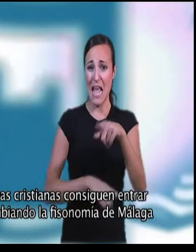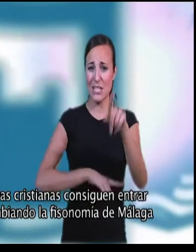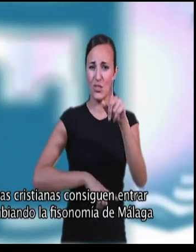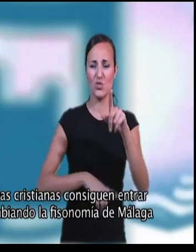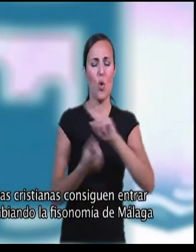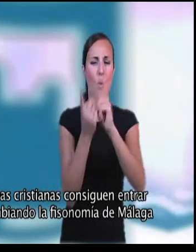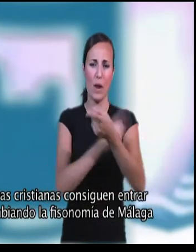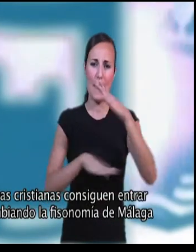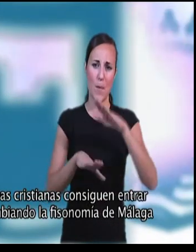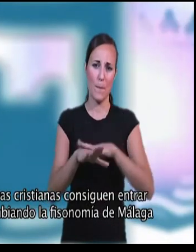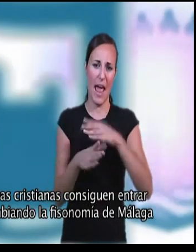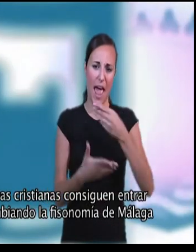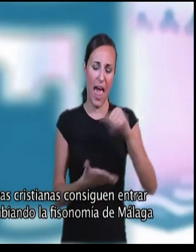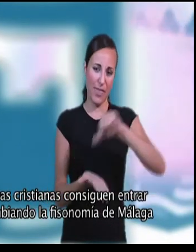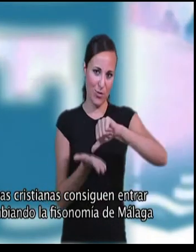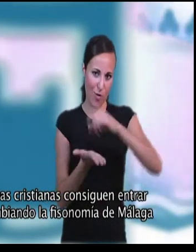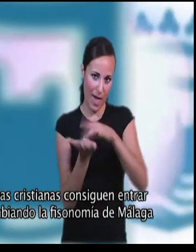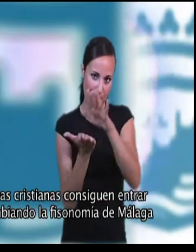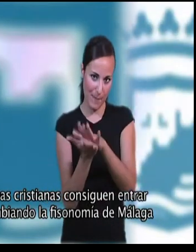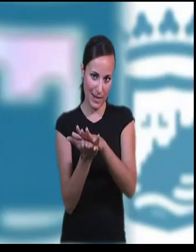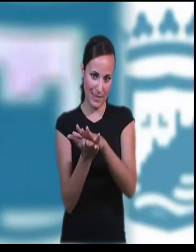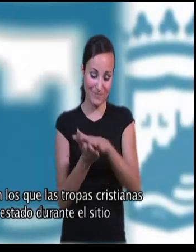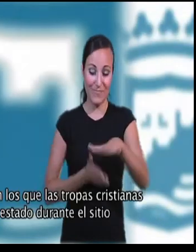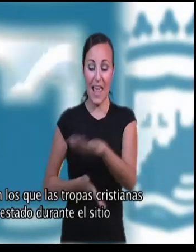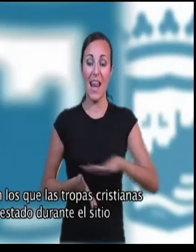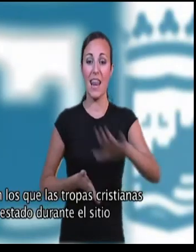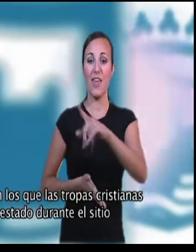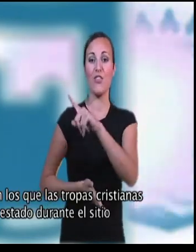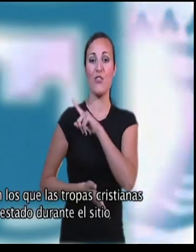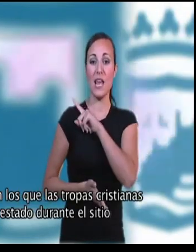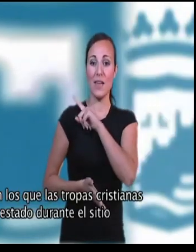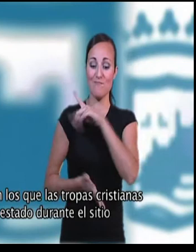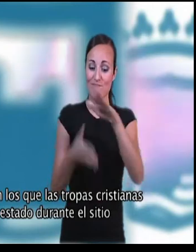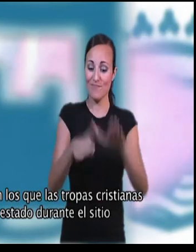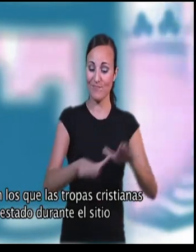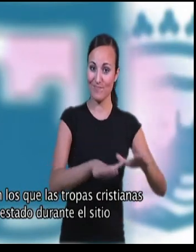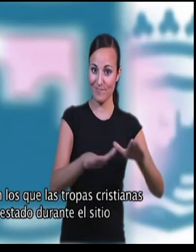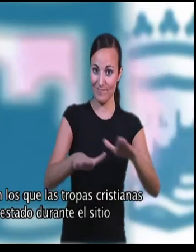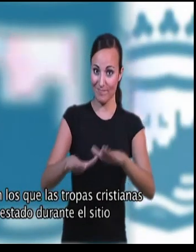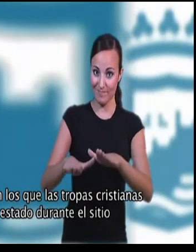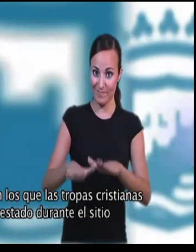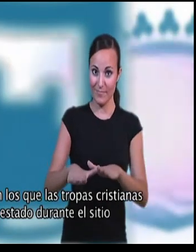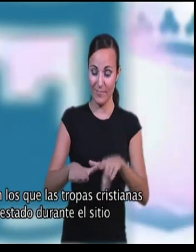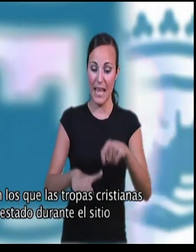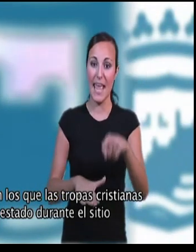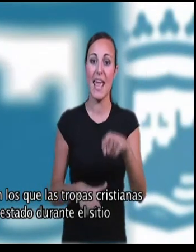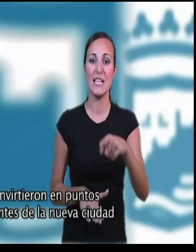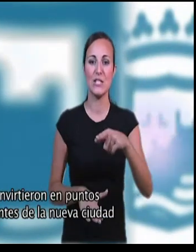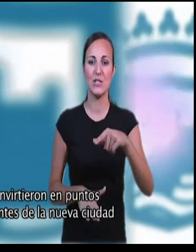más importantes para la fisonomía de Málaga. Los lugares en los que las tropas cristianas habían estado durante el sitio se